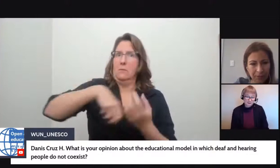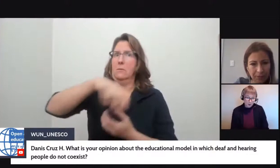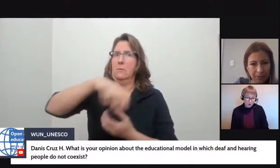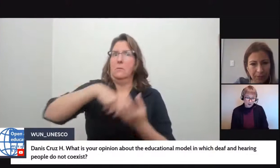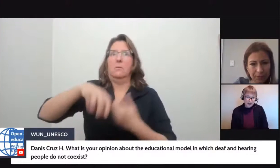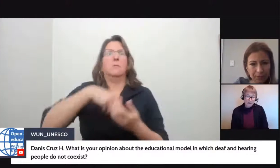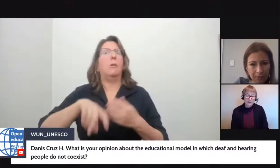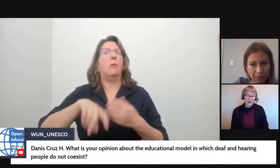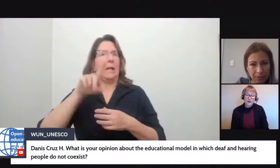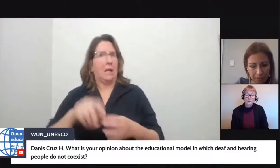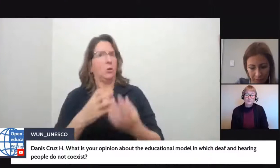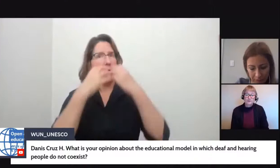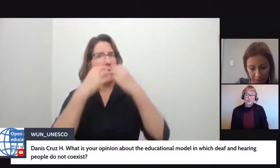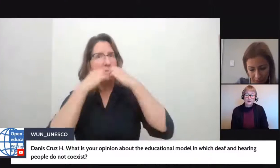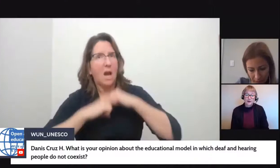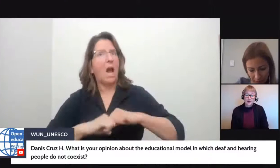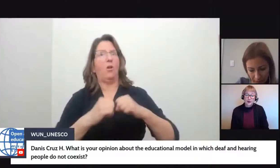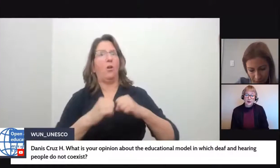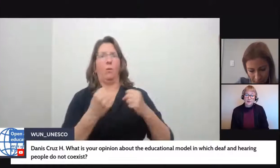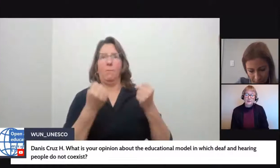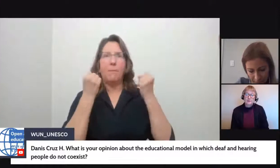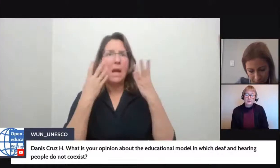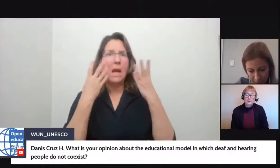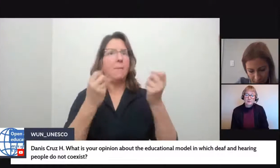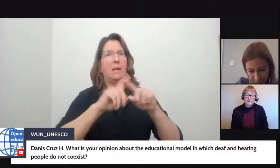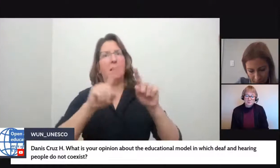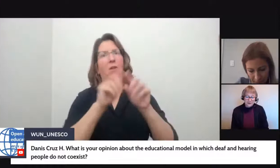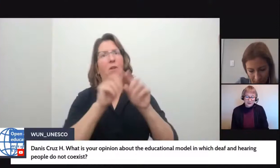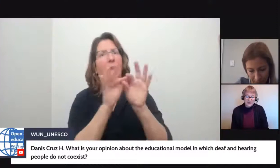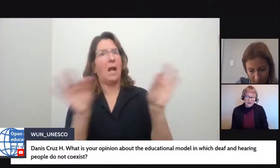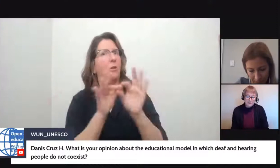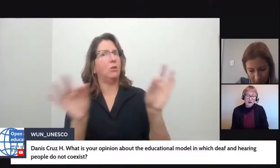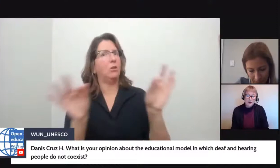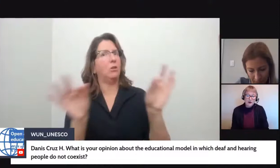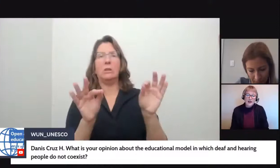otro comentario que dice, y es de la profesora Enedina Carmona.